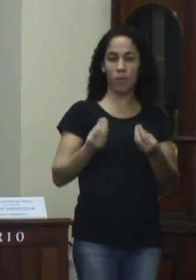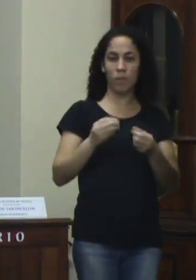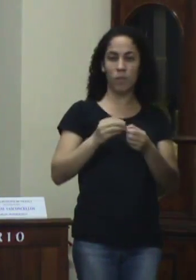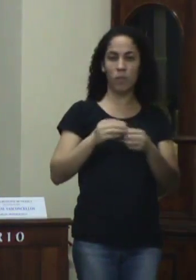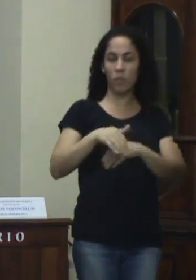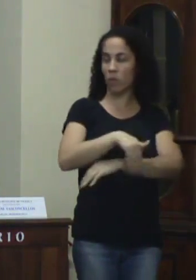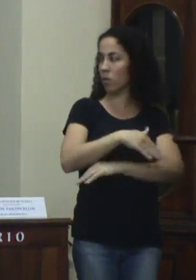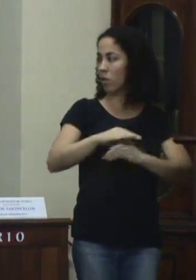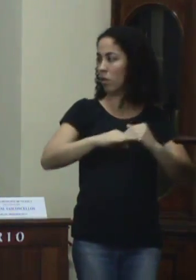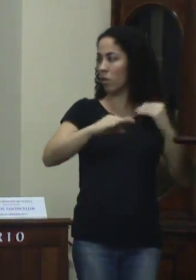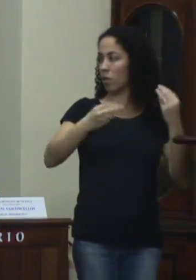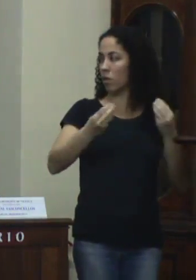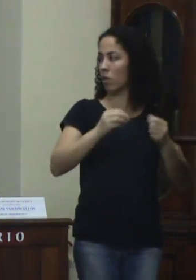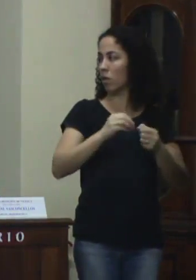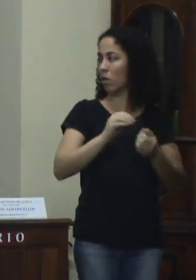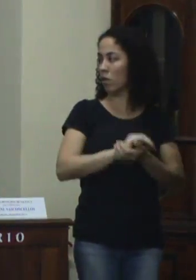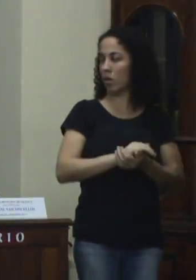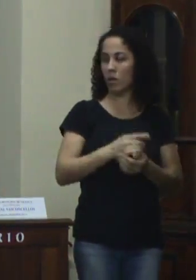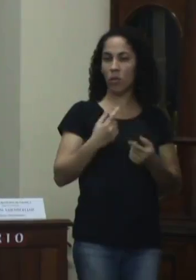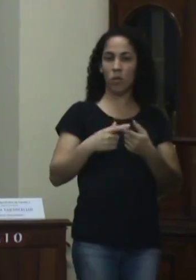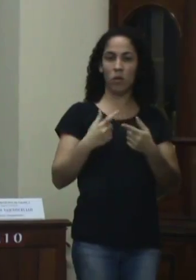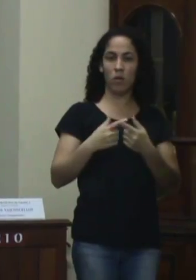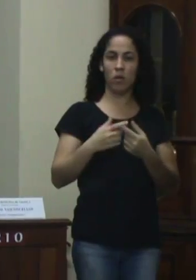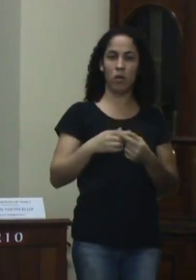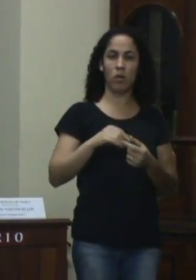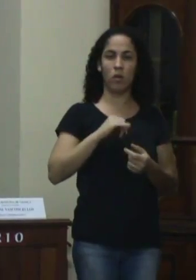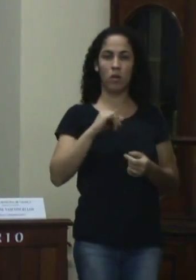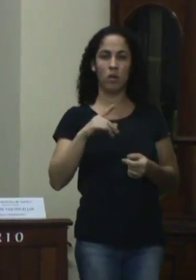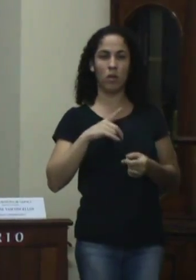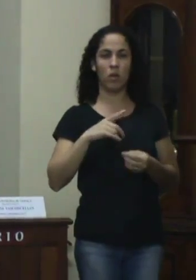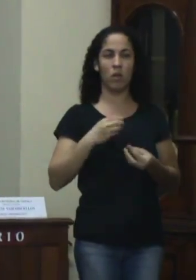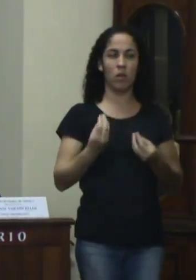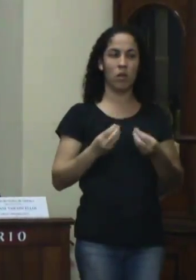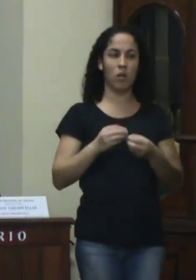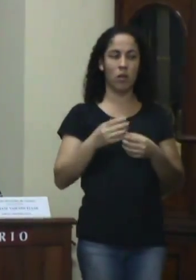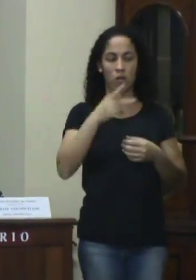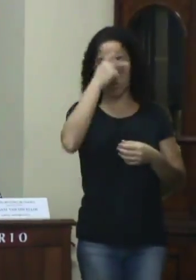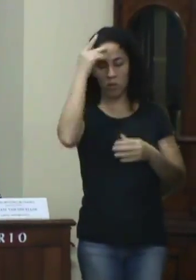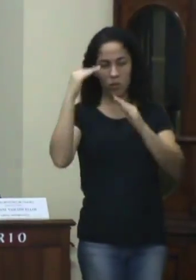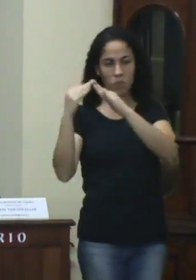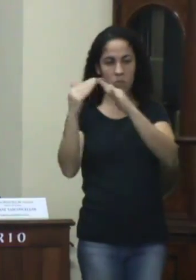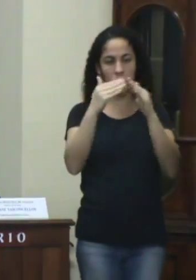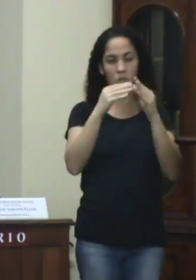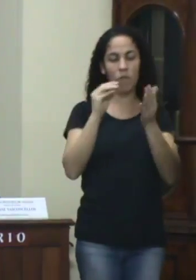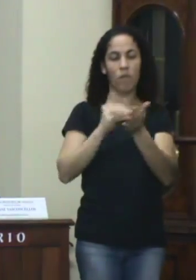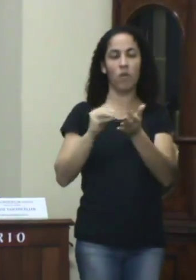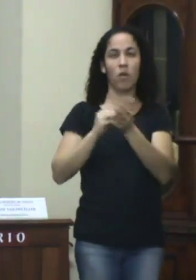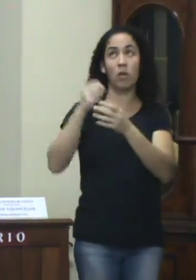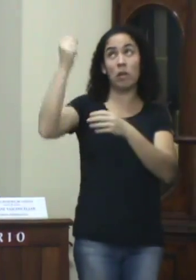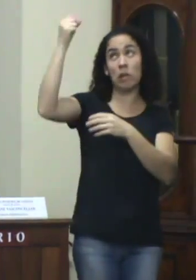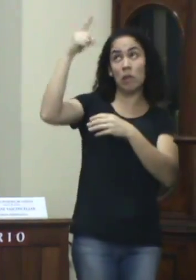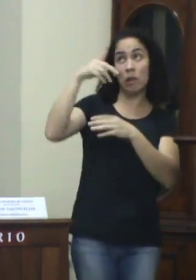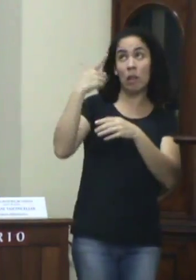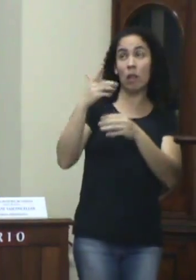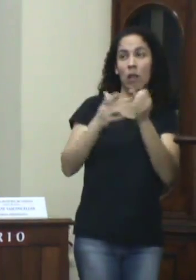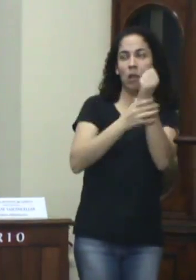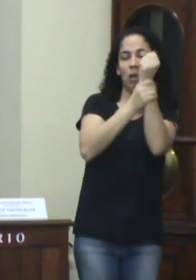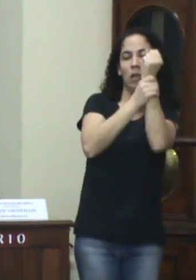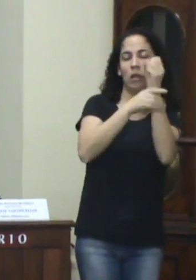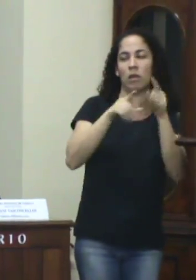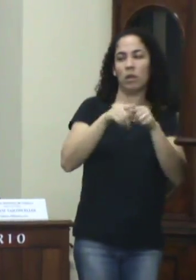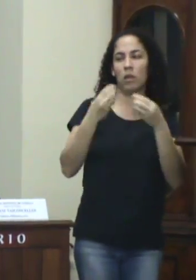na referida rua. Justificativa. De acordo com o relato de muitos moradores, a falta de iluminação causa insegurança aos